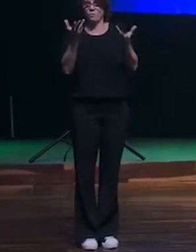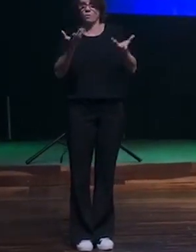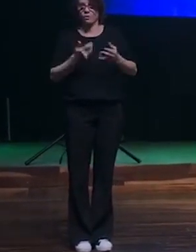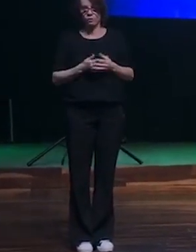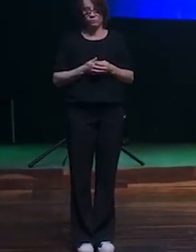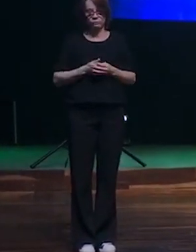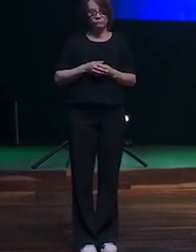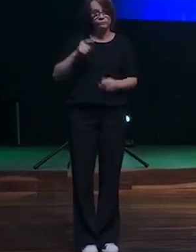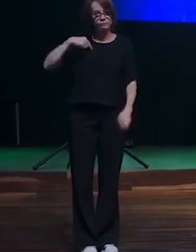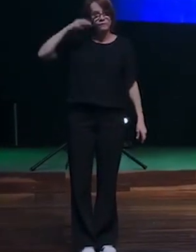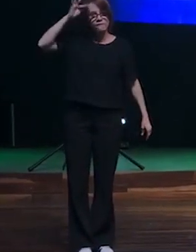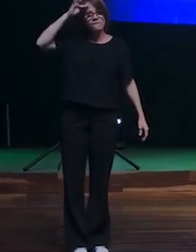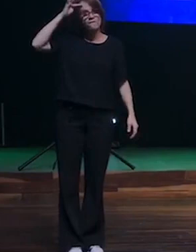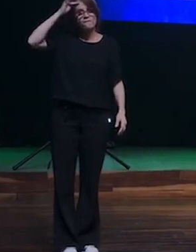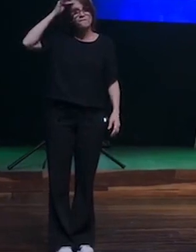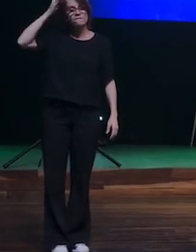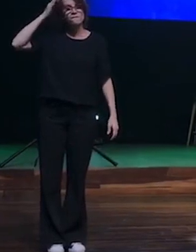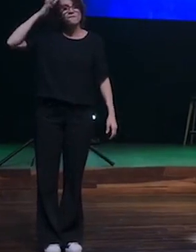Filosofia grega,